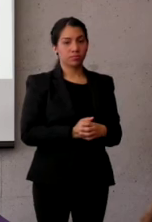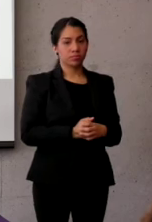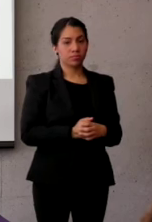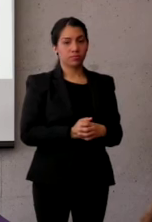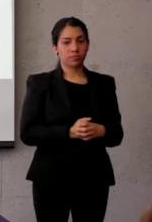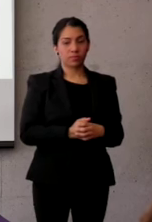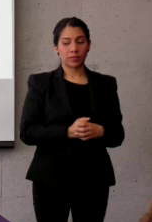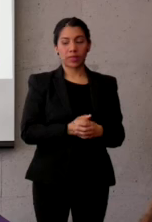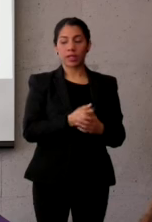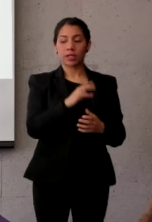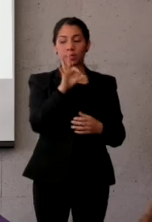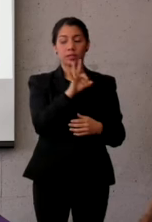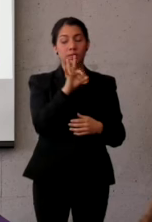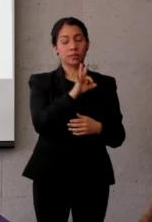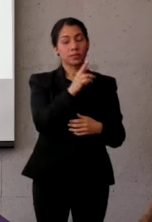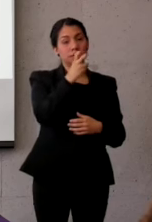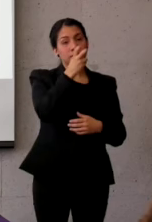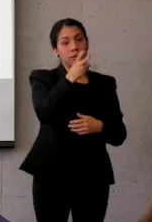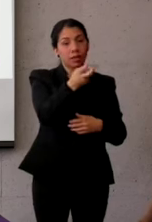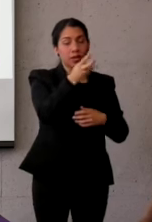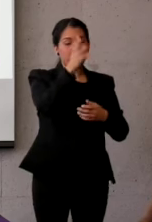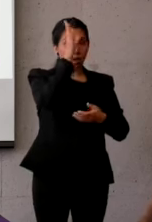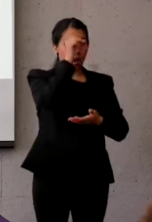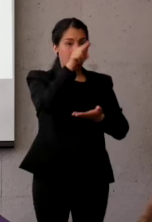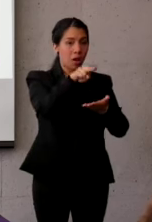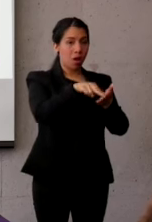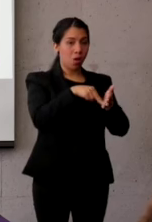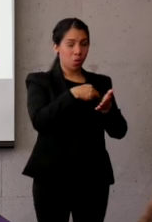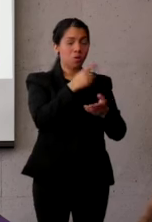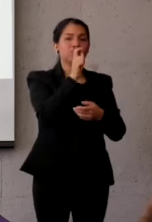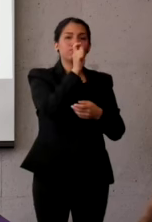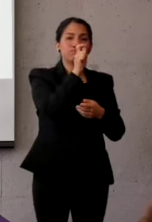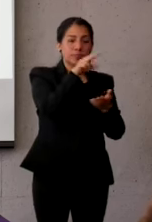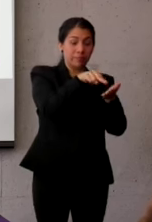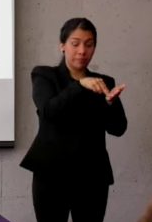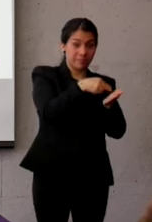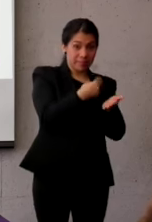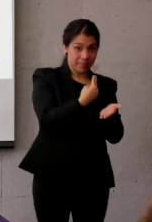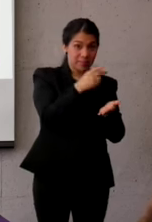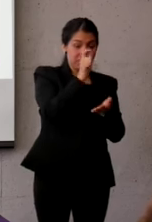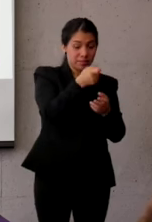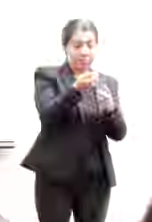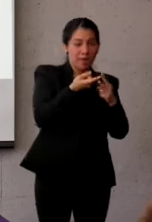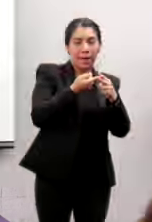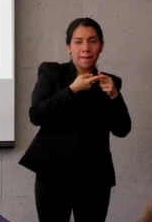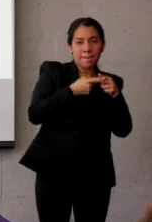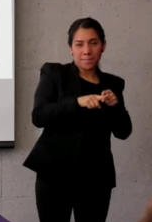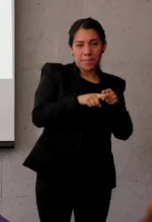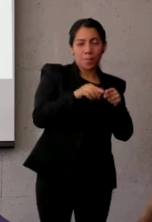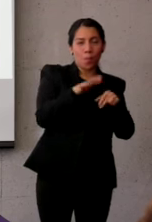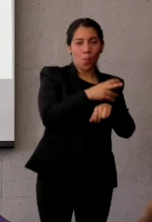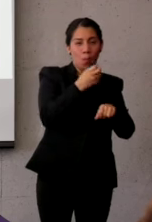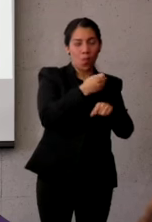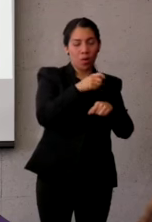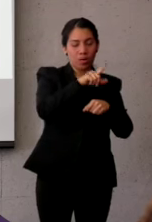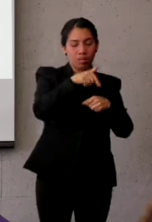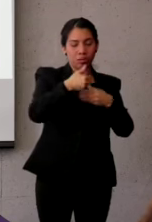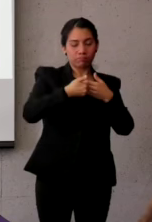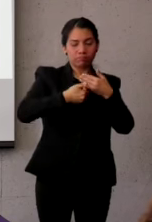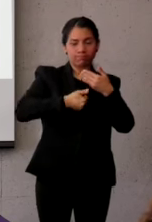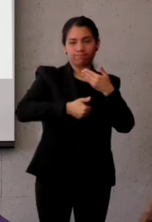inicio de lo que, ahora sí, del porvenir, en términos de lo que nuestra